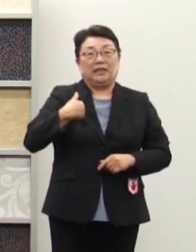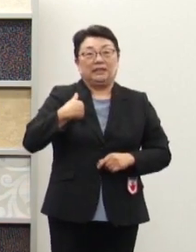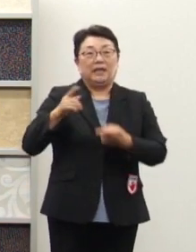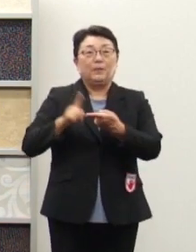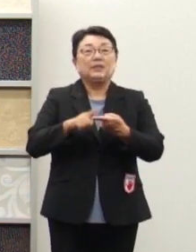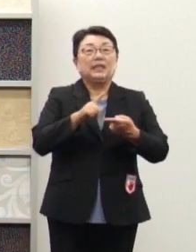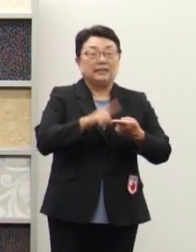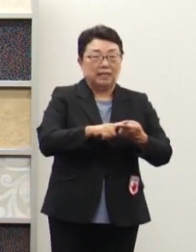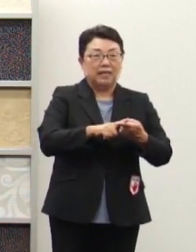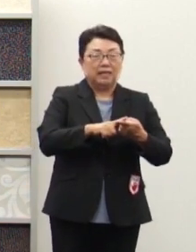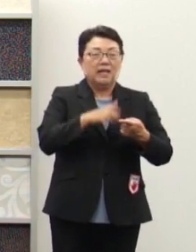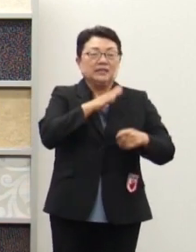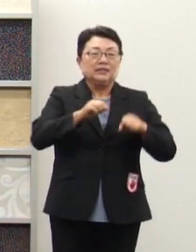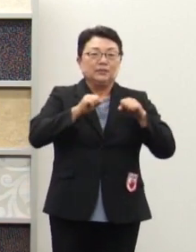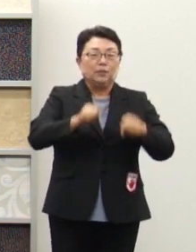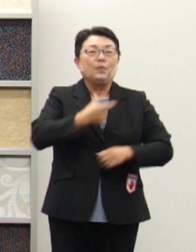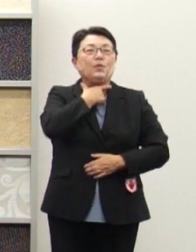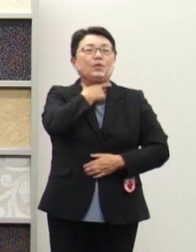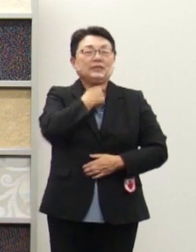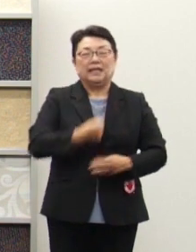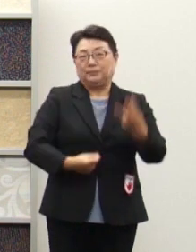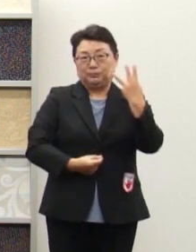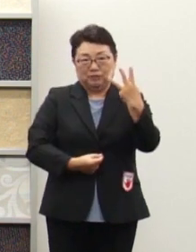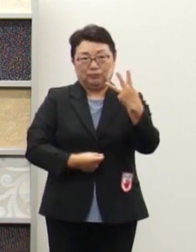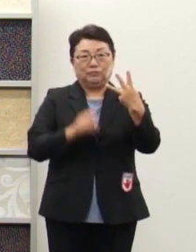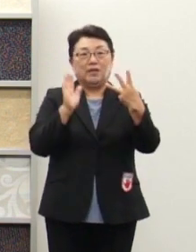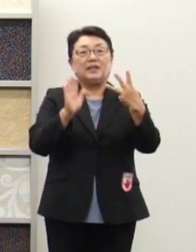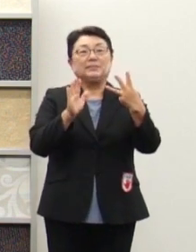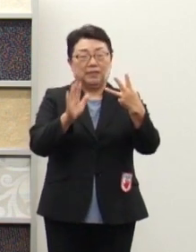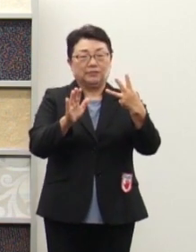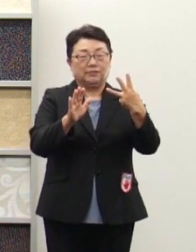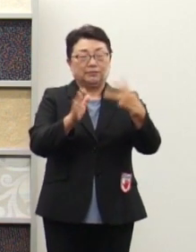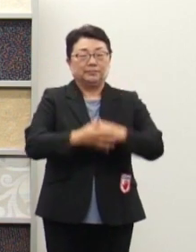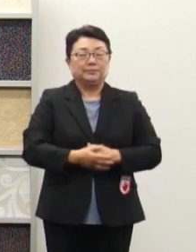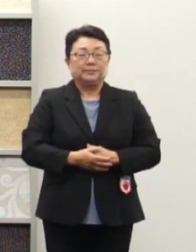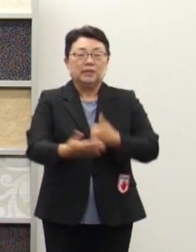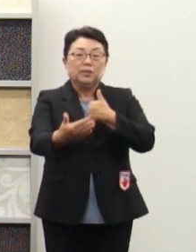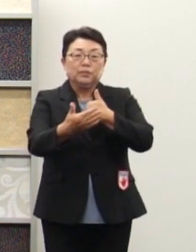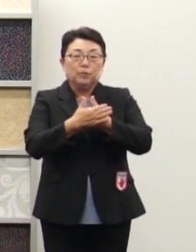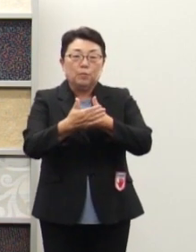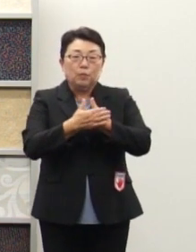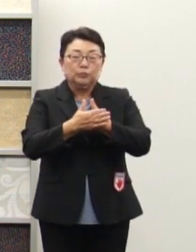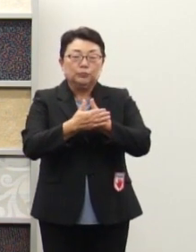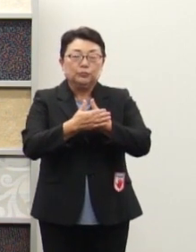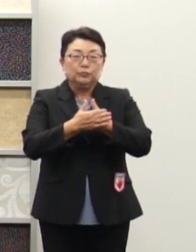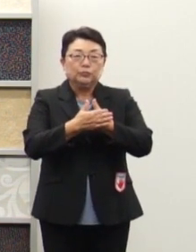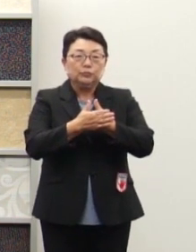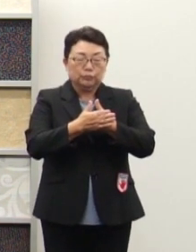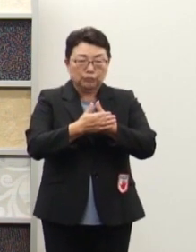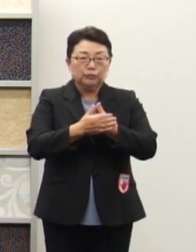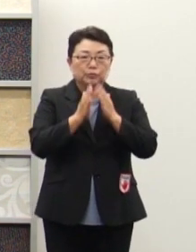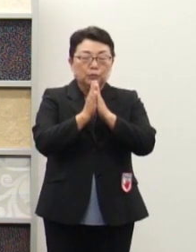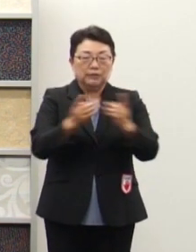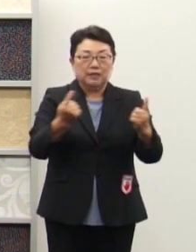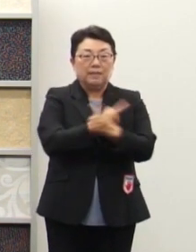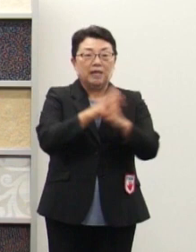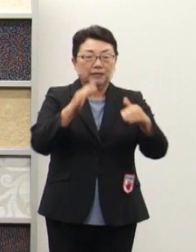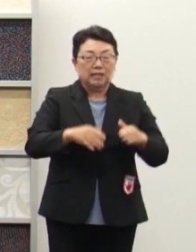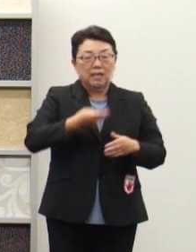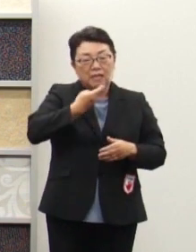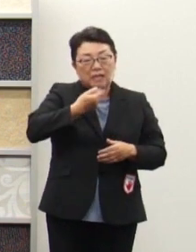以下3点実行に移したいと思います。協力要請の改定による会食の人数制限のお願いの